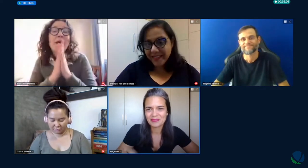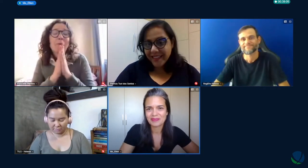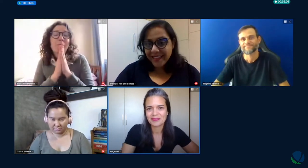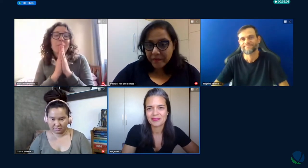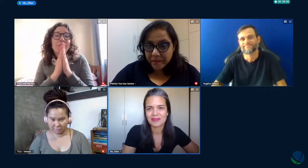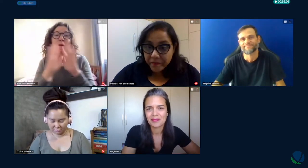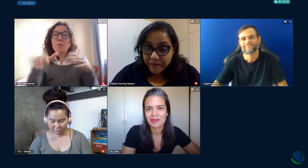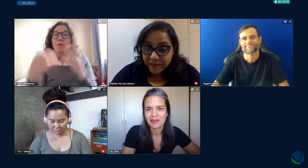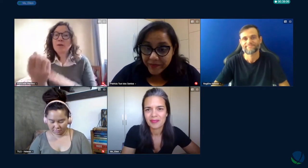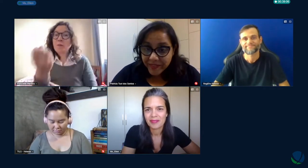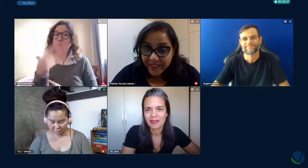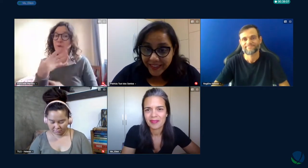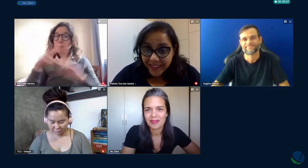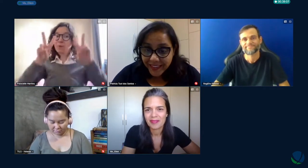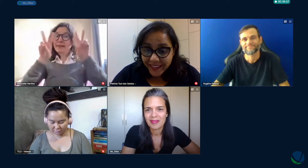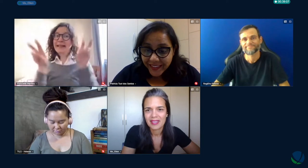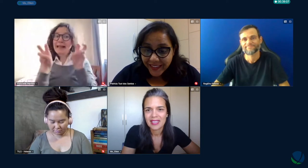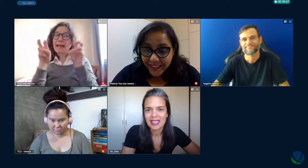convite.